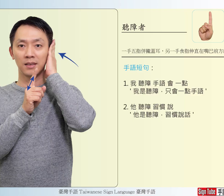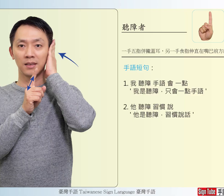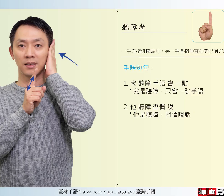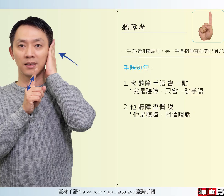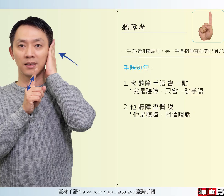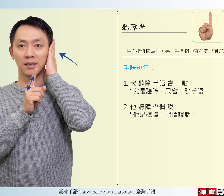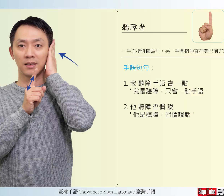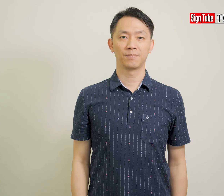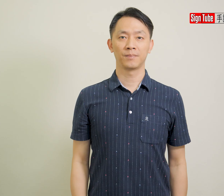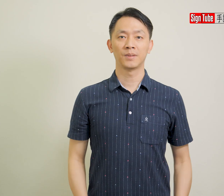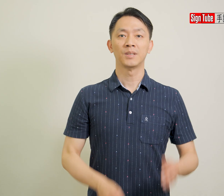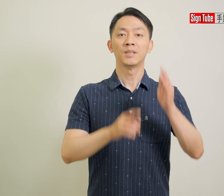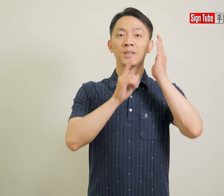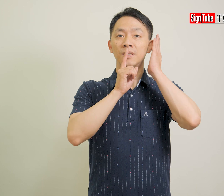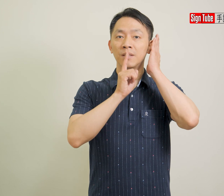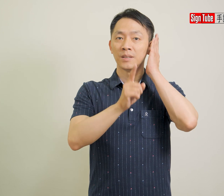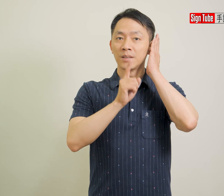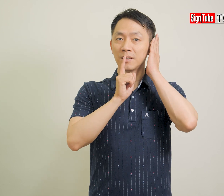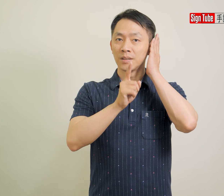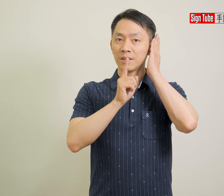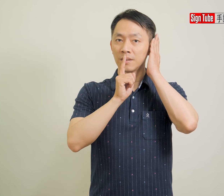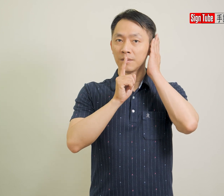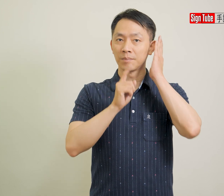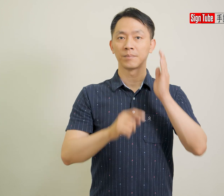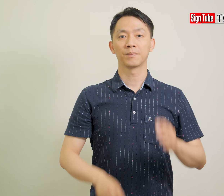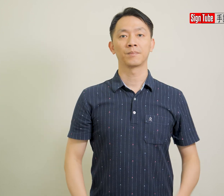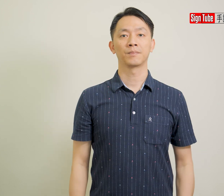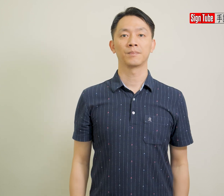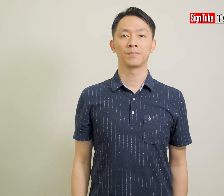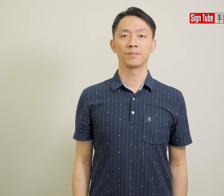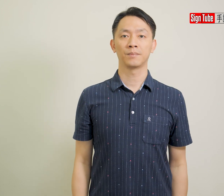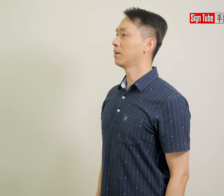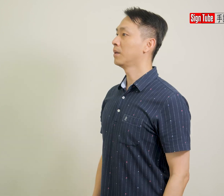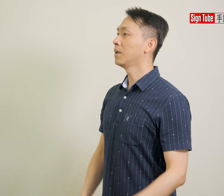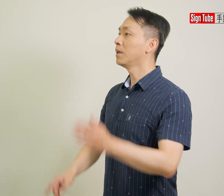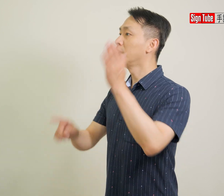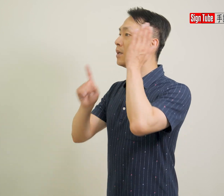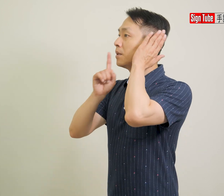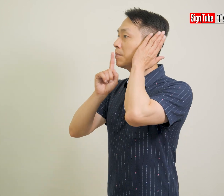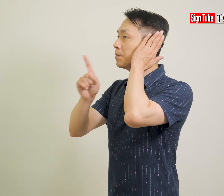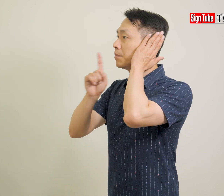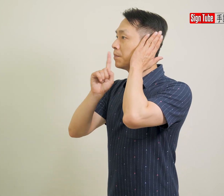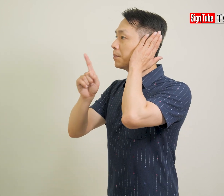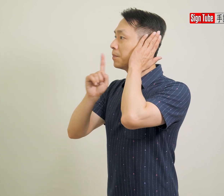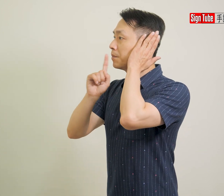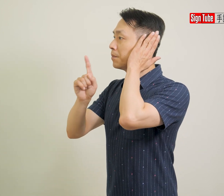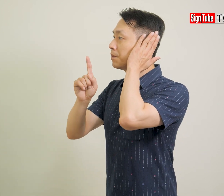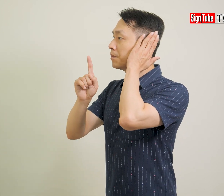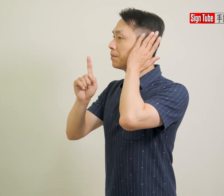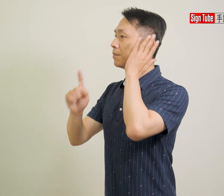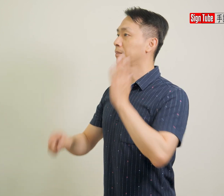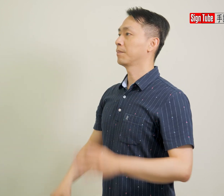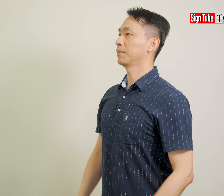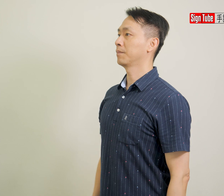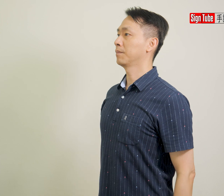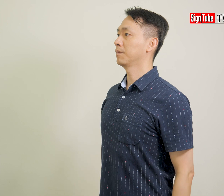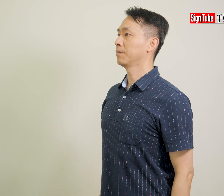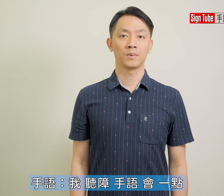听障者。一手五指并拢盖耳，另一手食指伸直在嘴巴前方前后